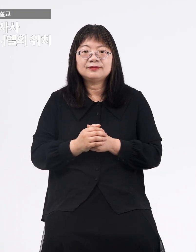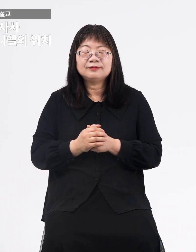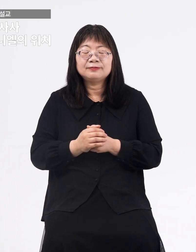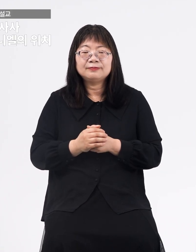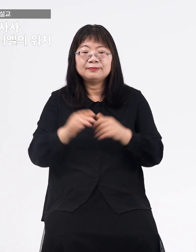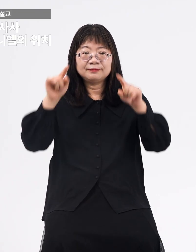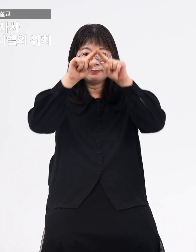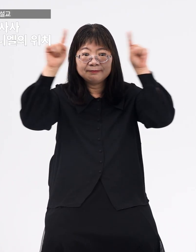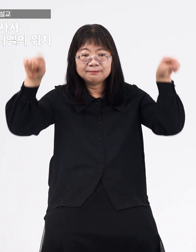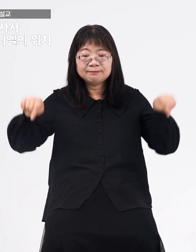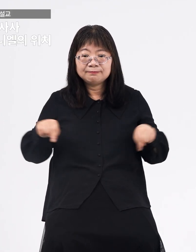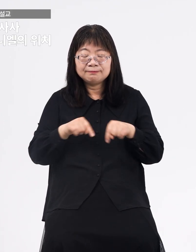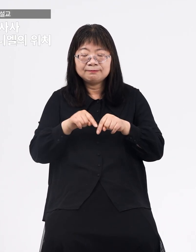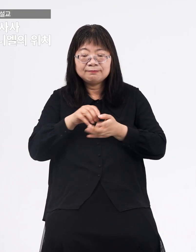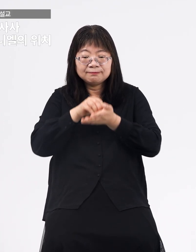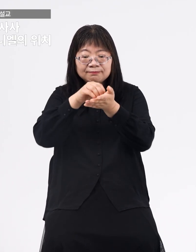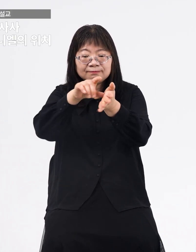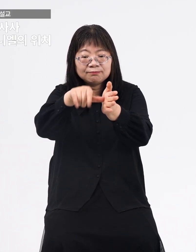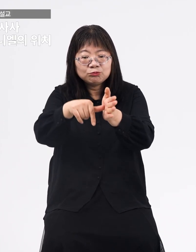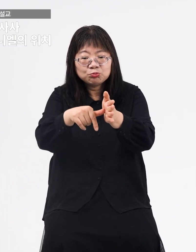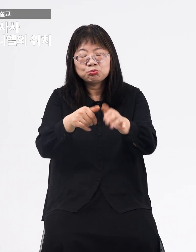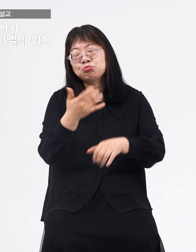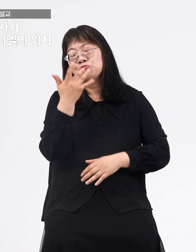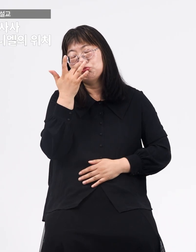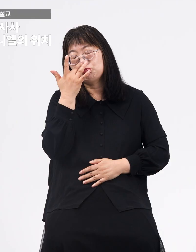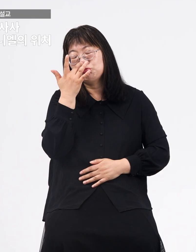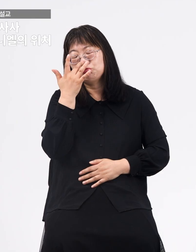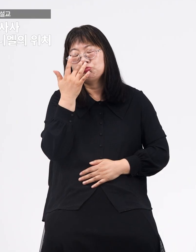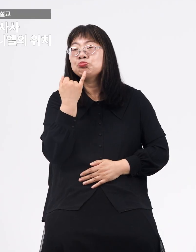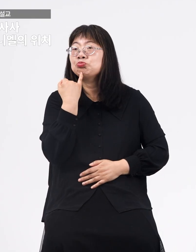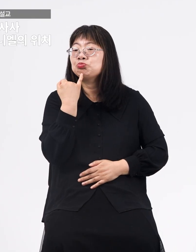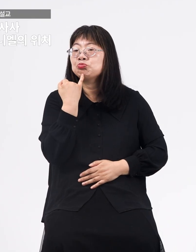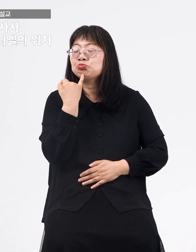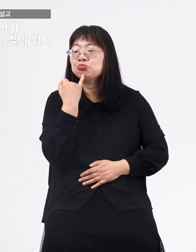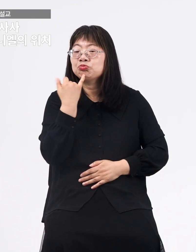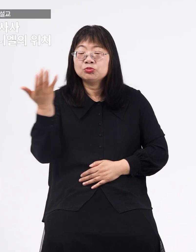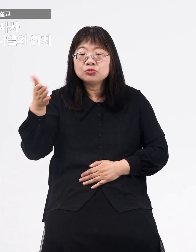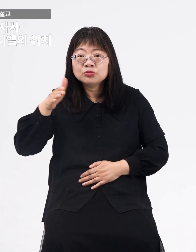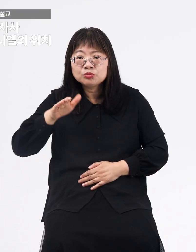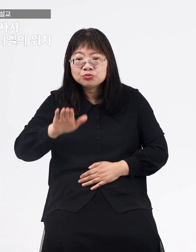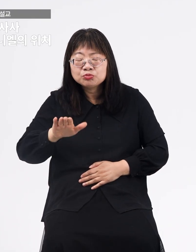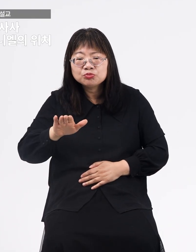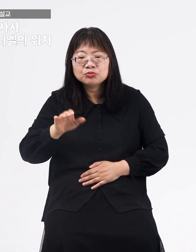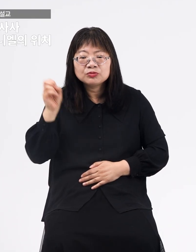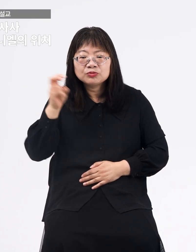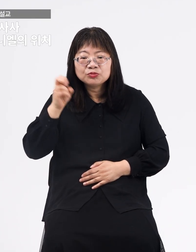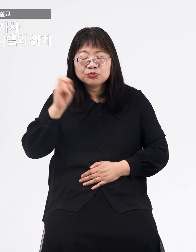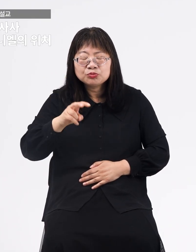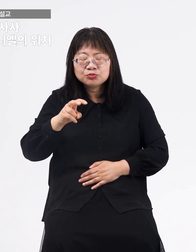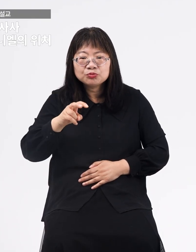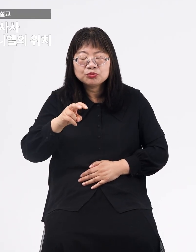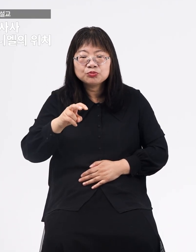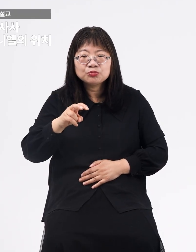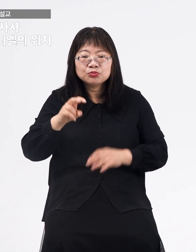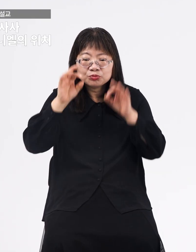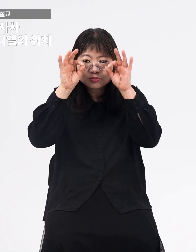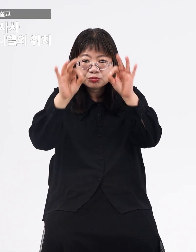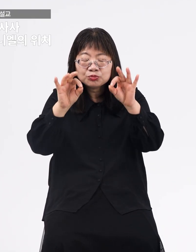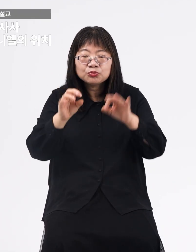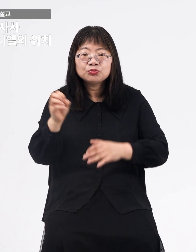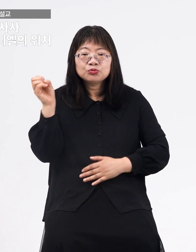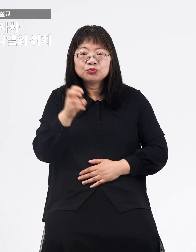때는 별거 아닌 것처럼 생각이 돼요. 그런데 자꾸 보고